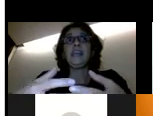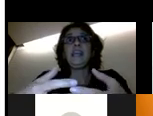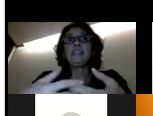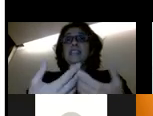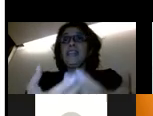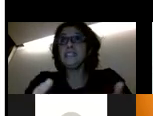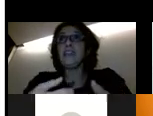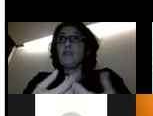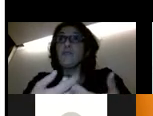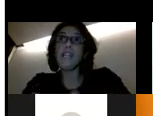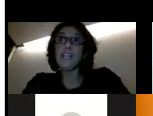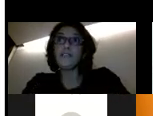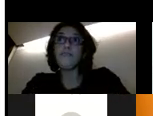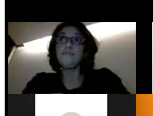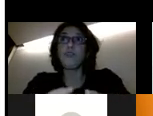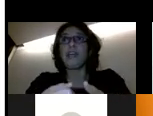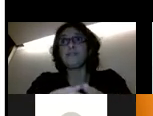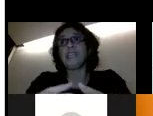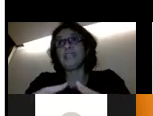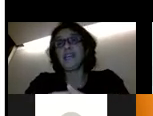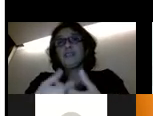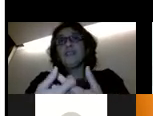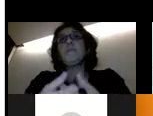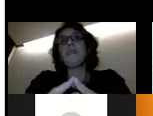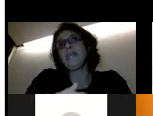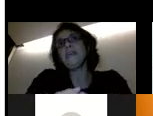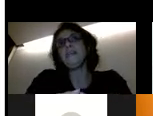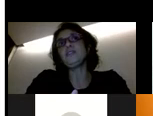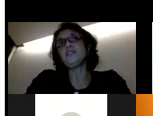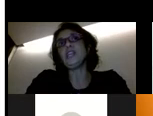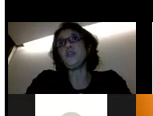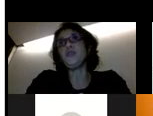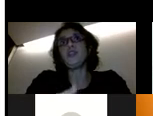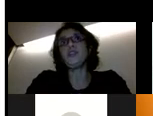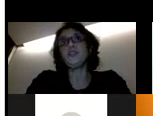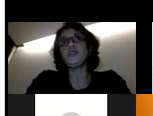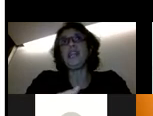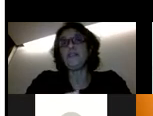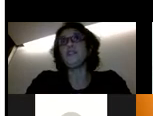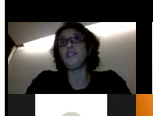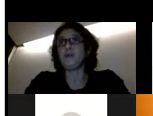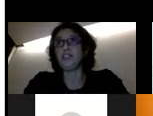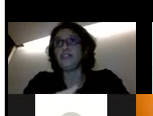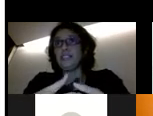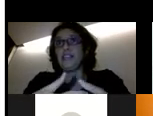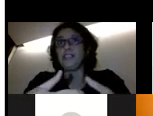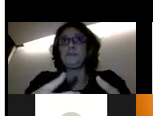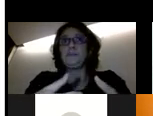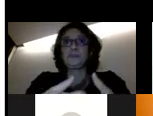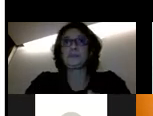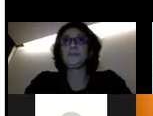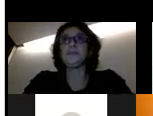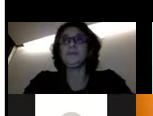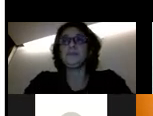de la existencia de un colegio, en este caso, era entonces los movimientos de ojos, labios y expresiones faciales.